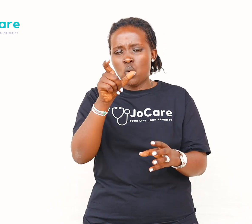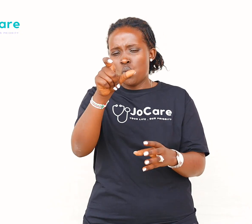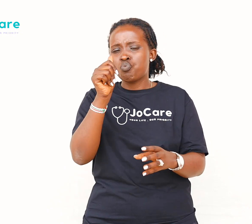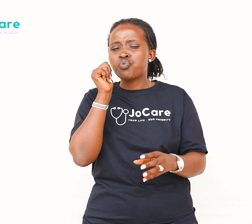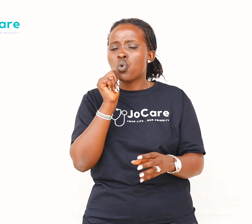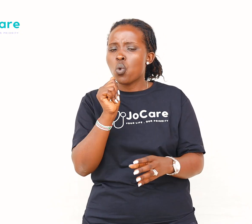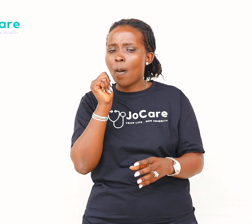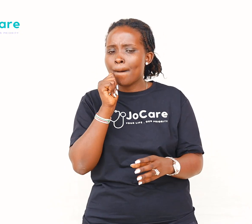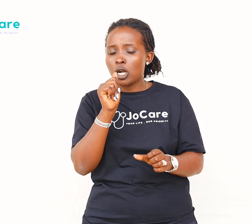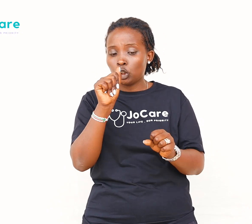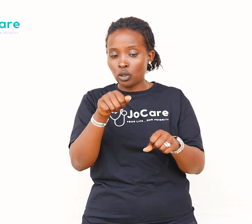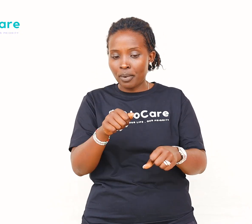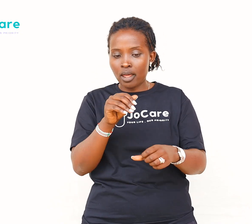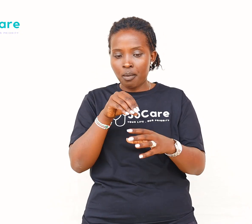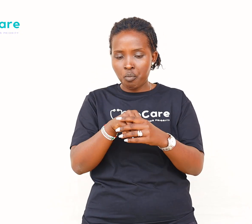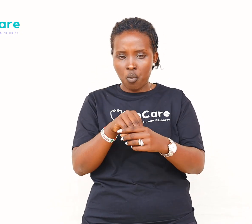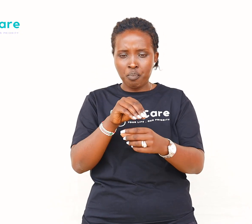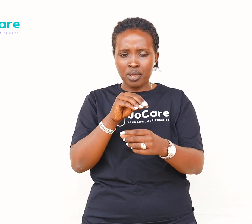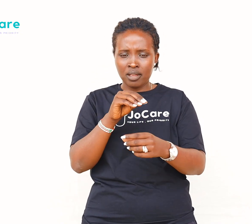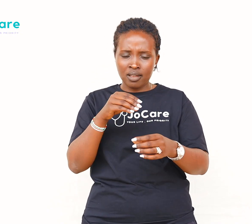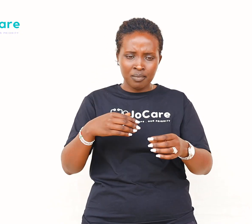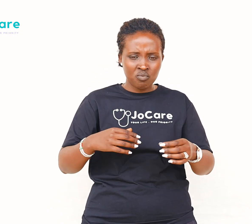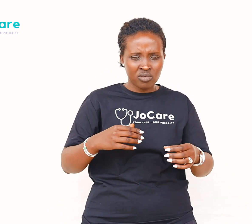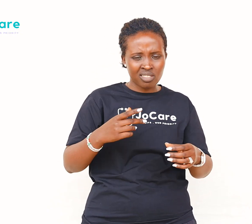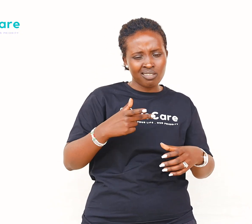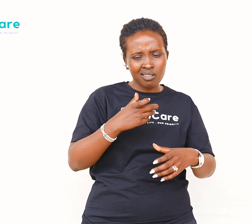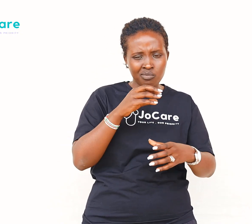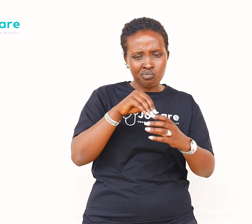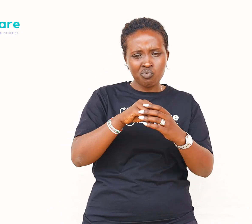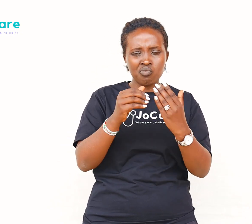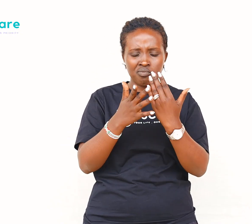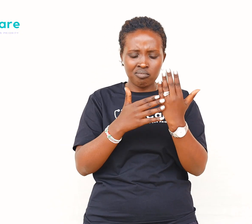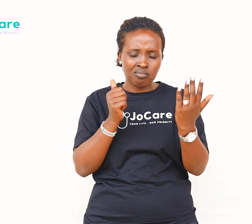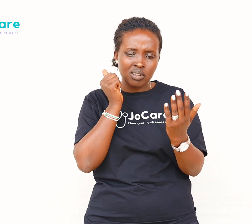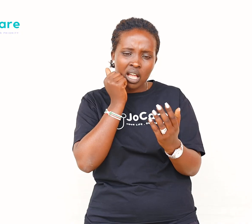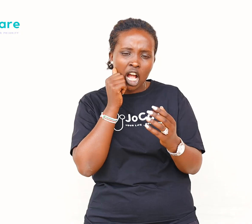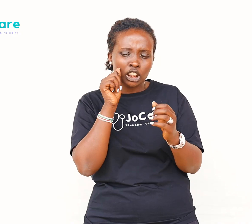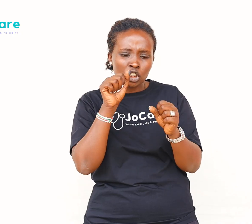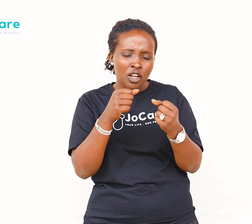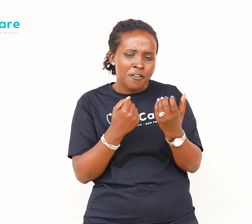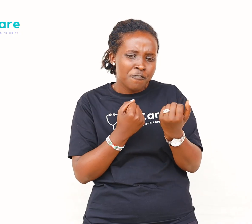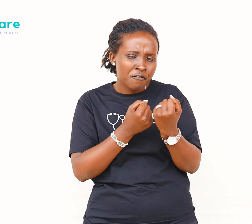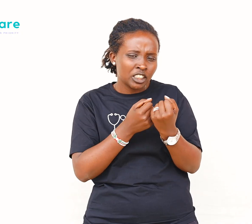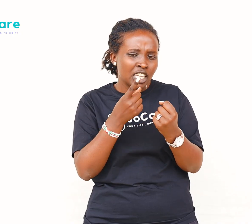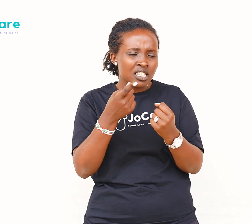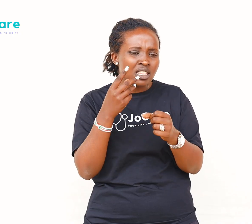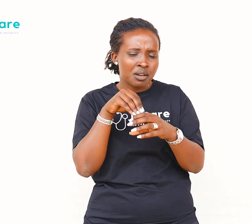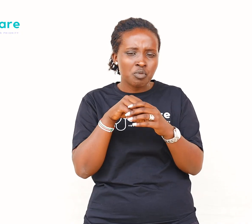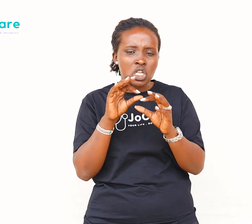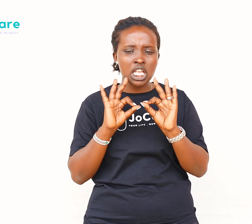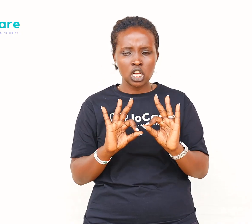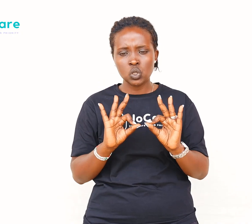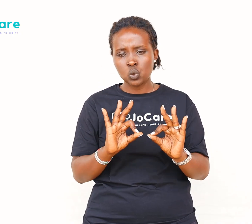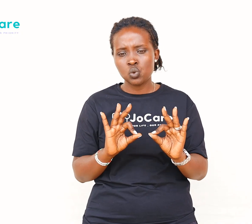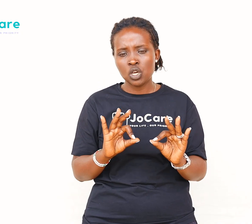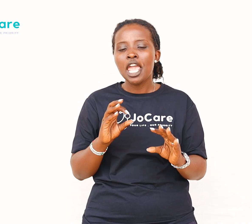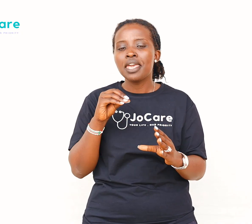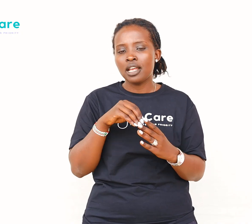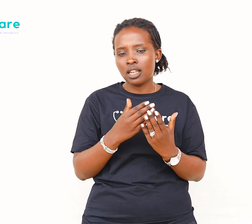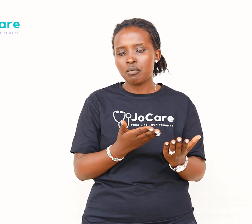umukobwa uri mu mihango cyangwa se umugore uri mu mihango yakoresha bwamufasha kugira ya suku ikenewe yo